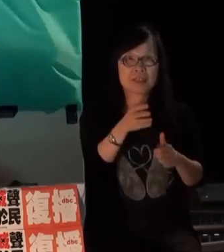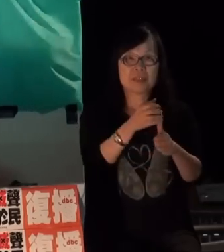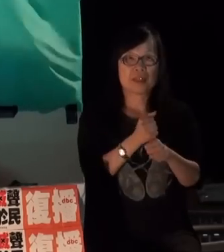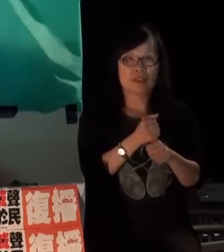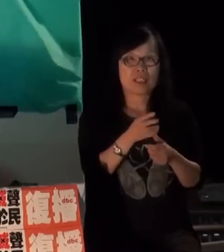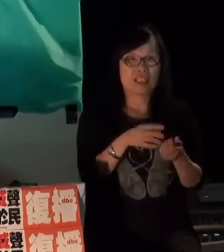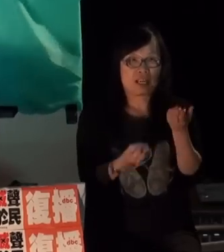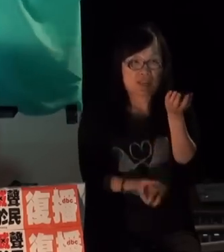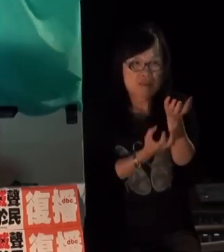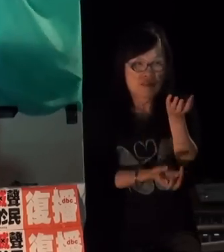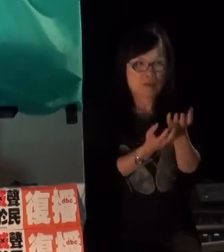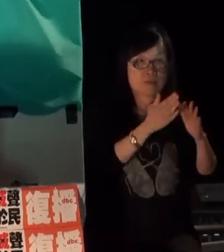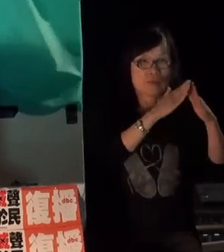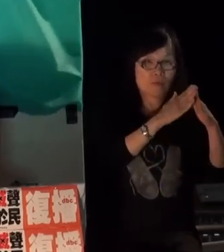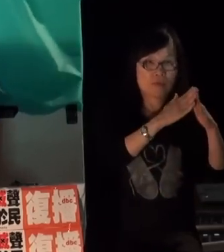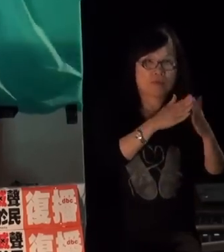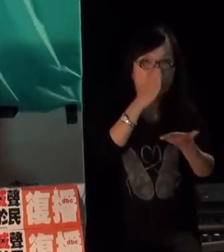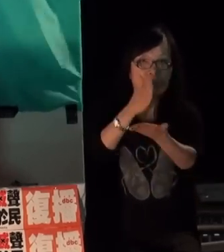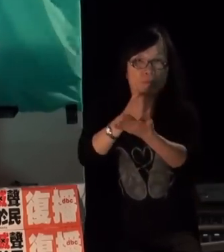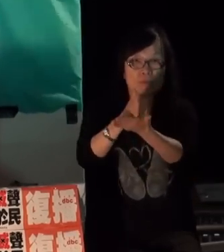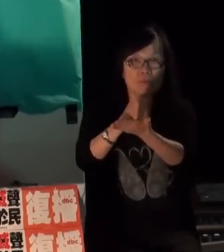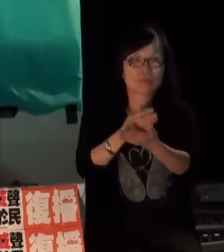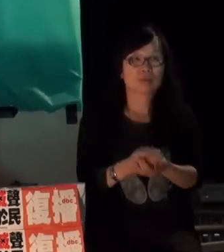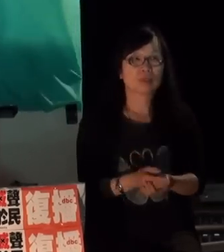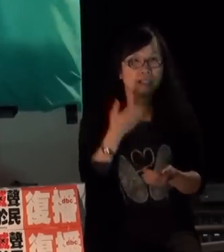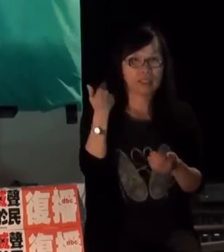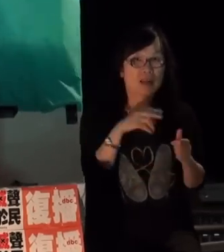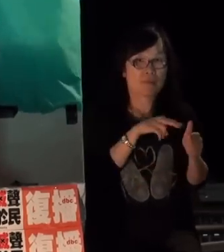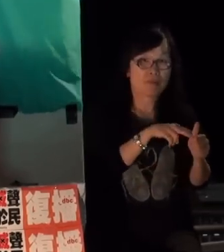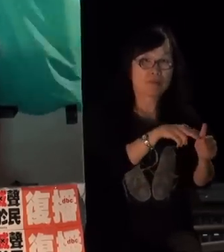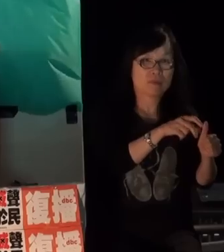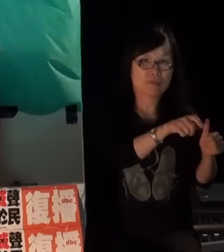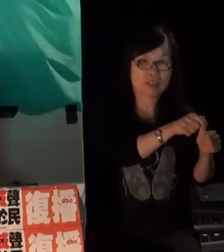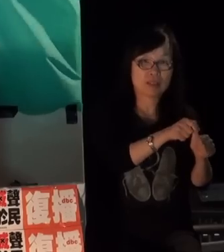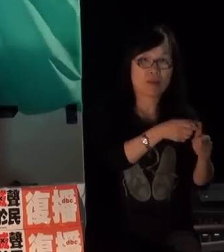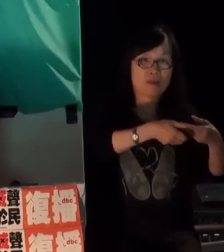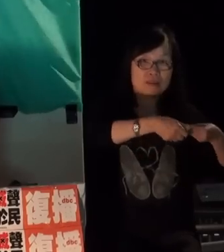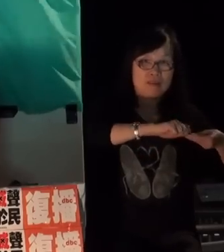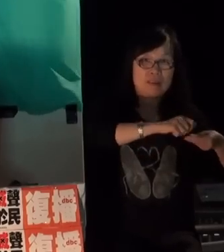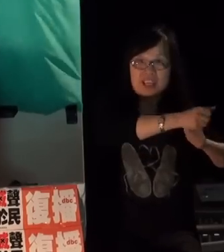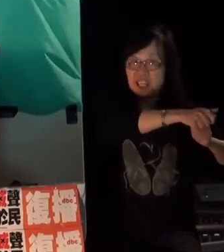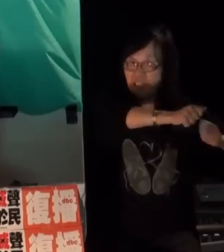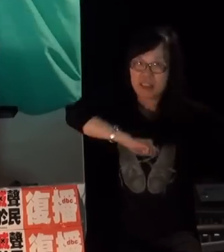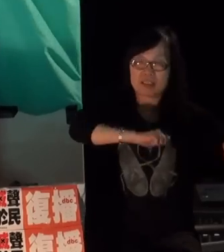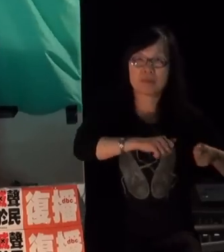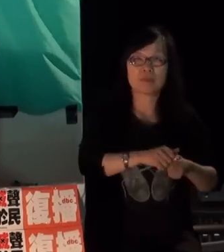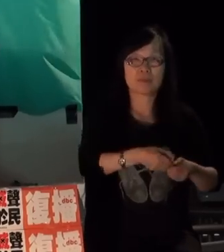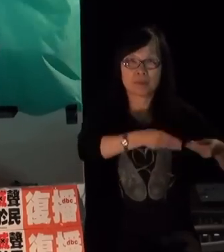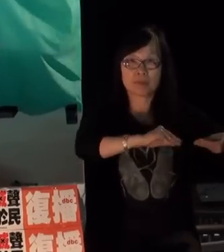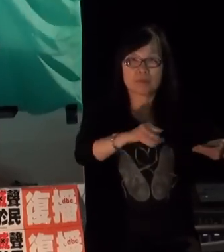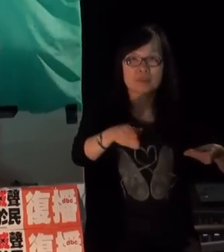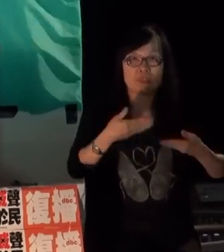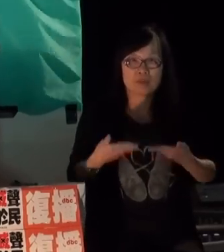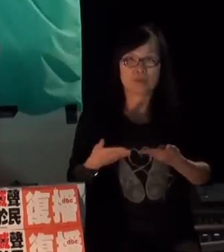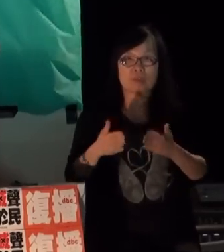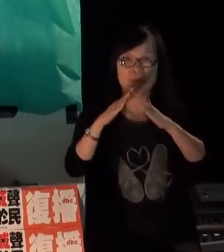家燒你間屋喎，係點同呢？以前標心勒索啫嘛，最多撕票就撕一個人啫嘛，而家直情將你